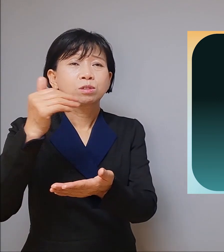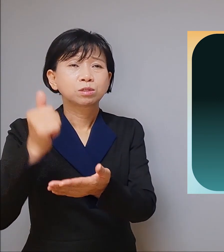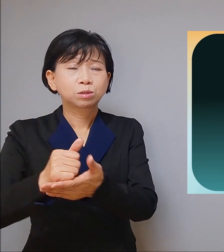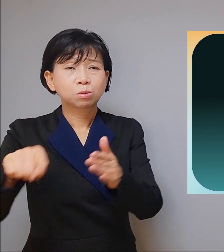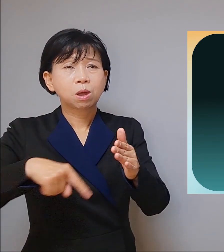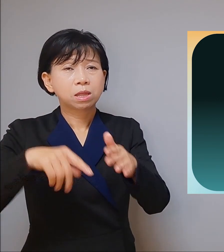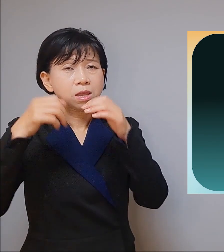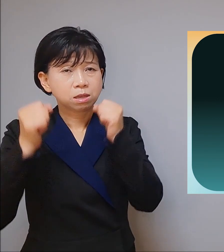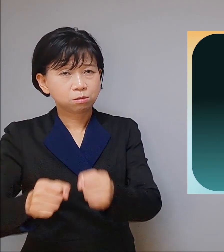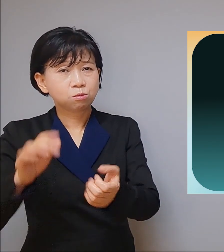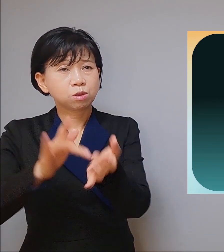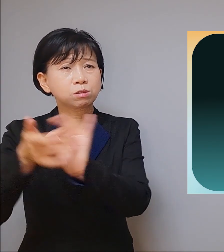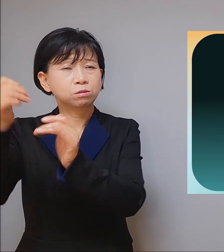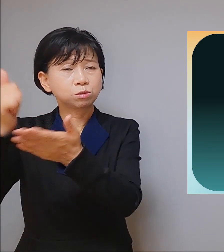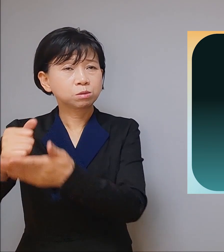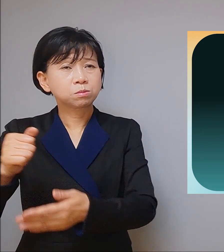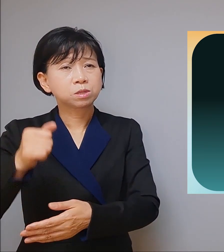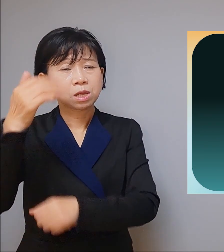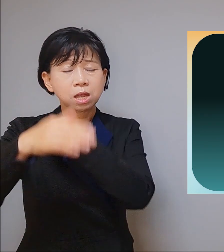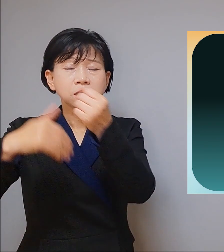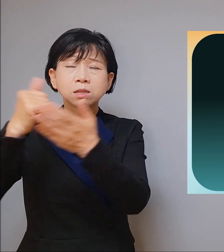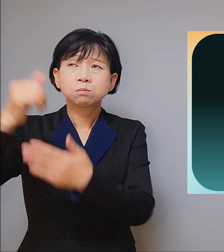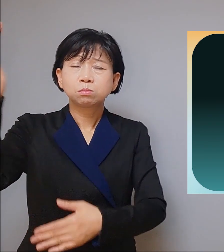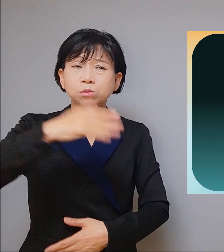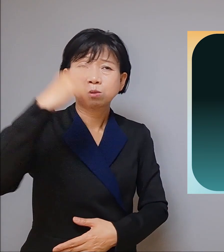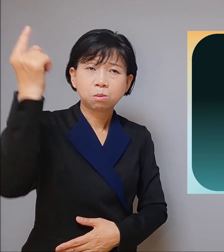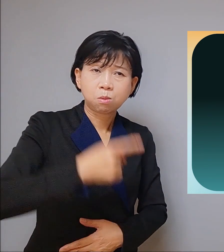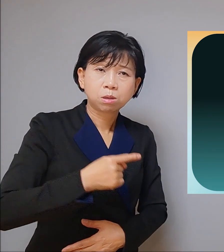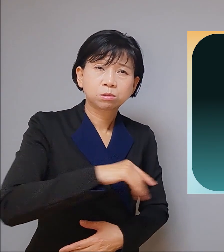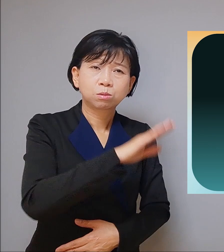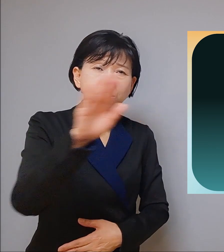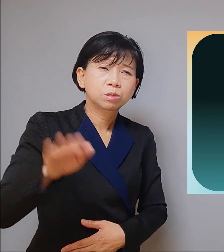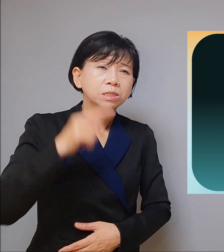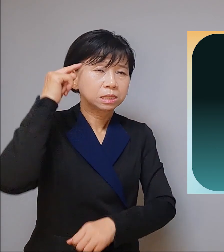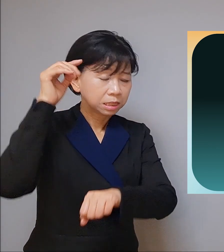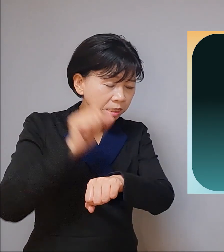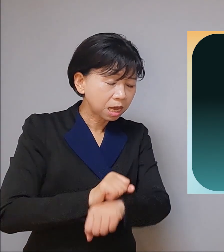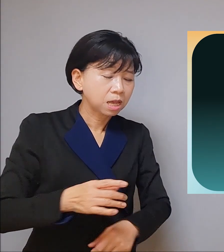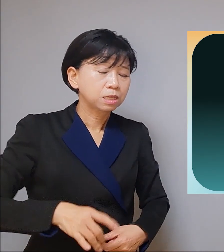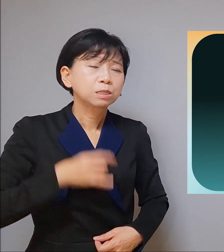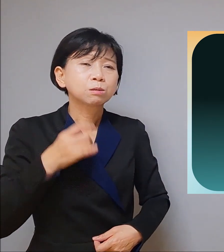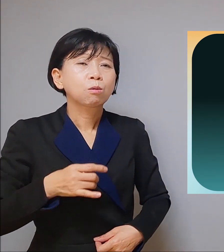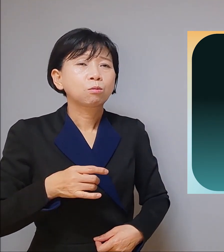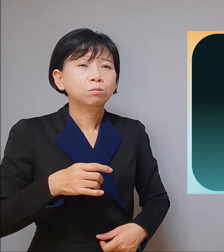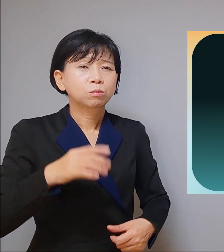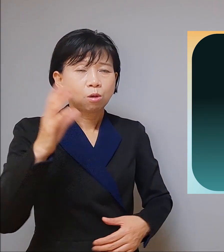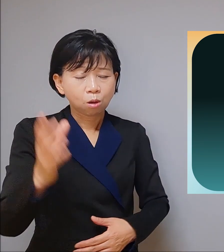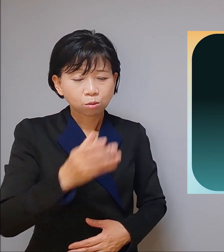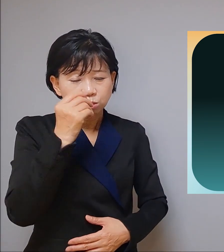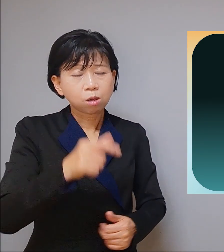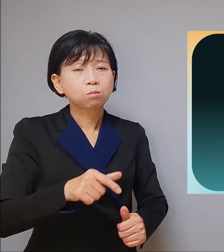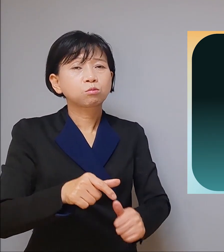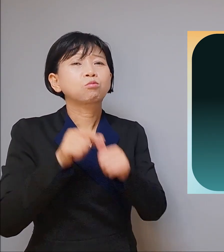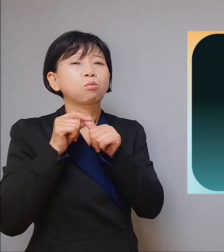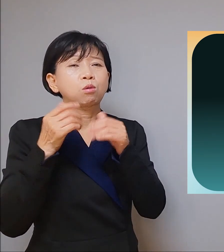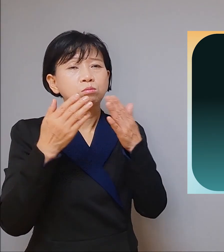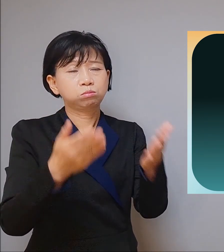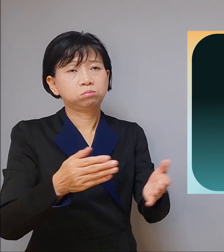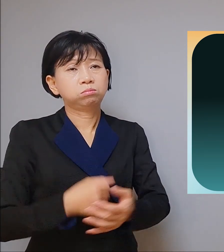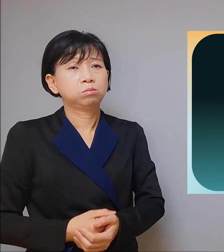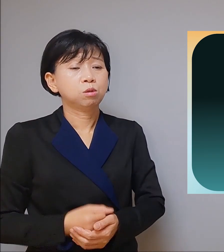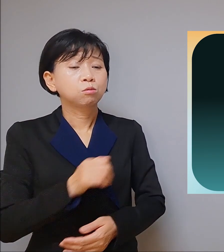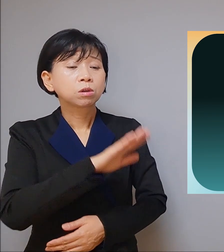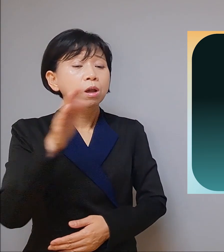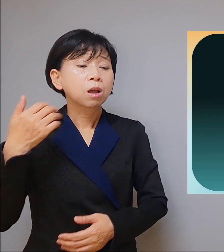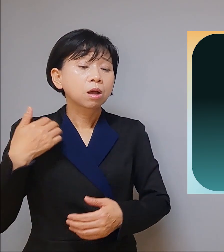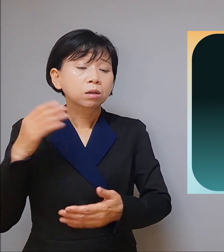나와서 우리에게 지혜와 의로움과 거룩함과 구원함이 되셨으니 아멘. 이게 무슨 말일까요? 우리가